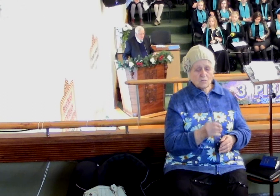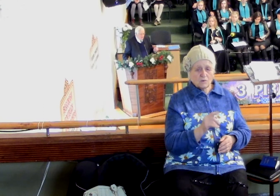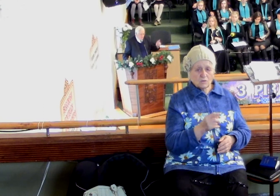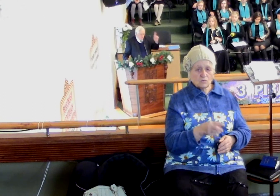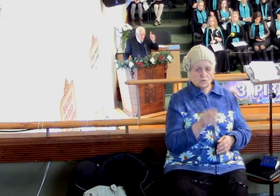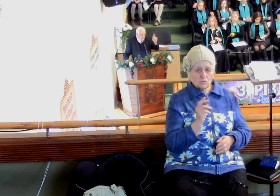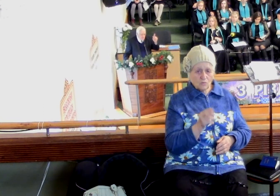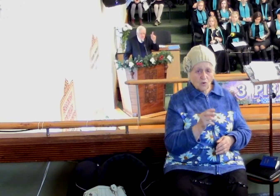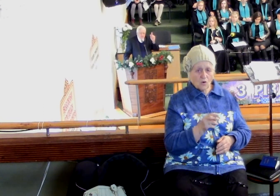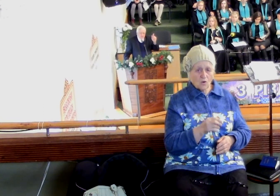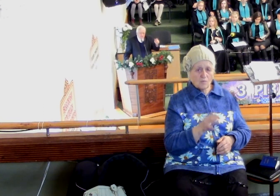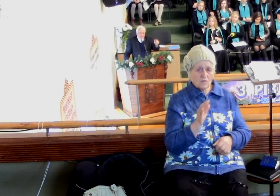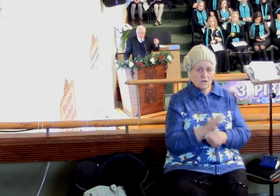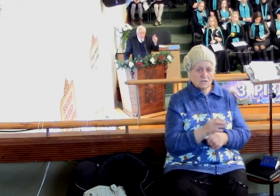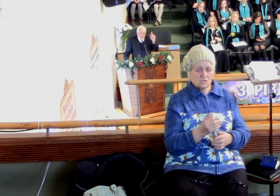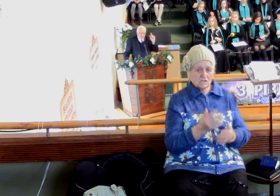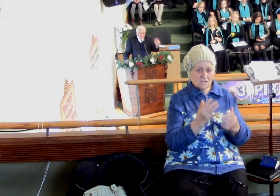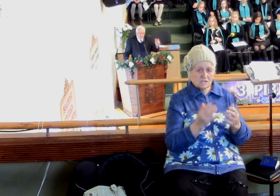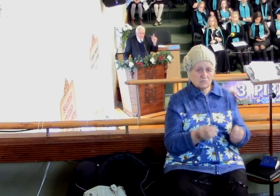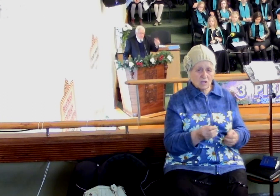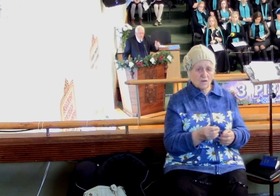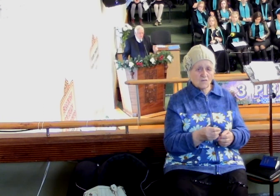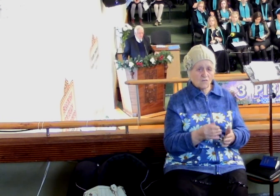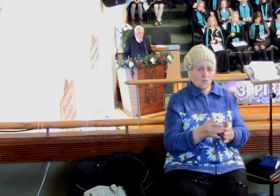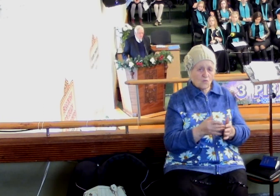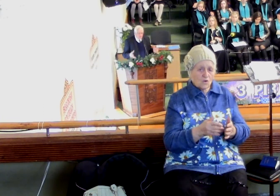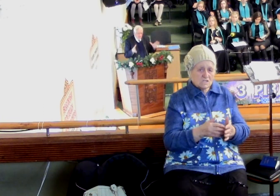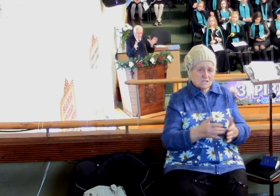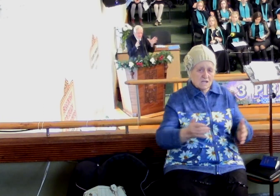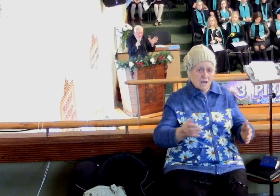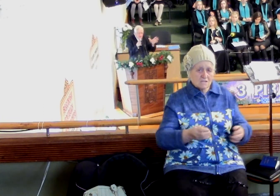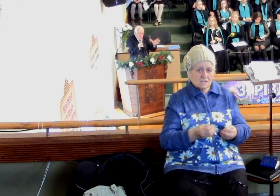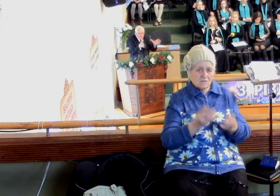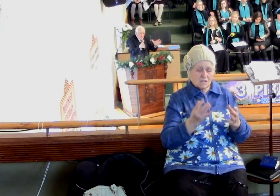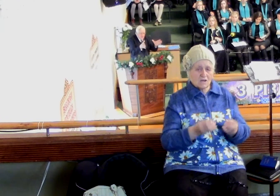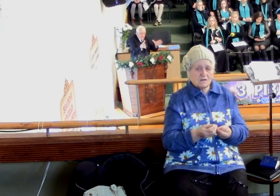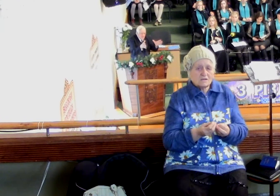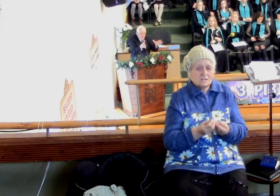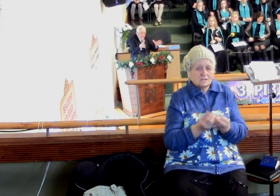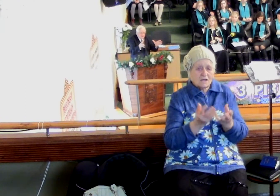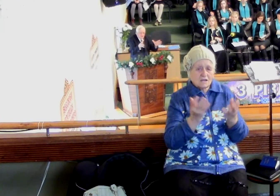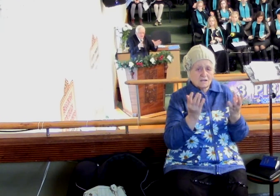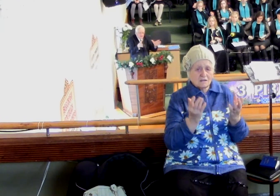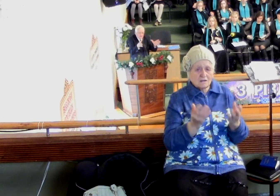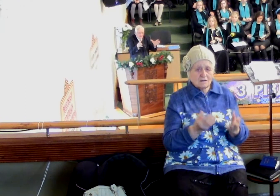Бог, повелевший из тьмы воссиять свету, озарил